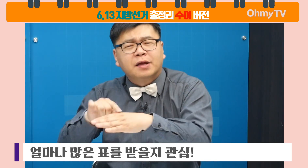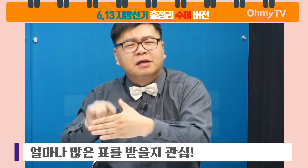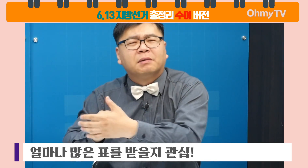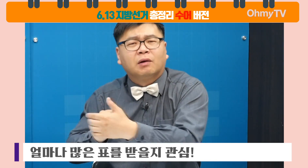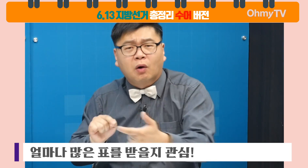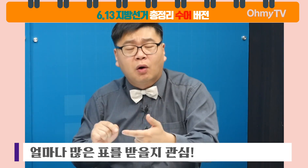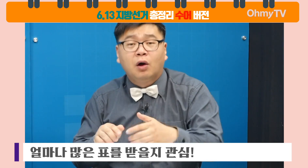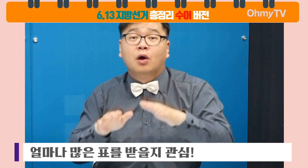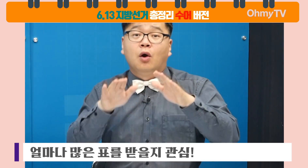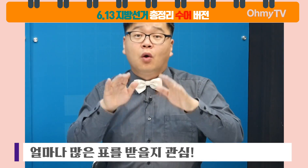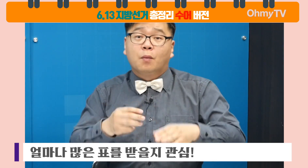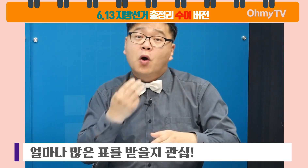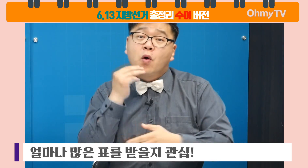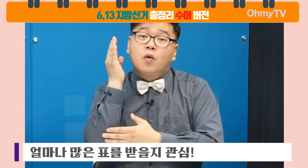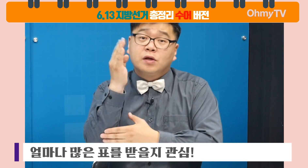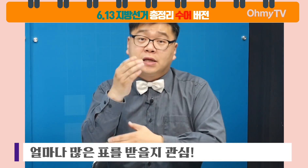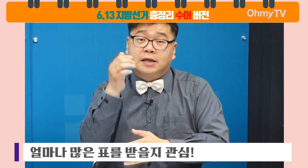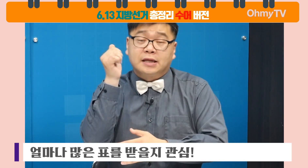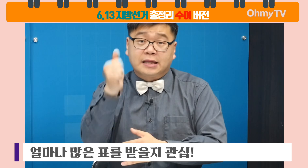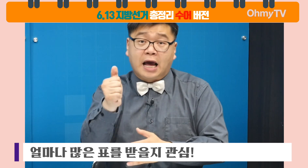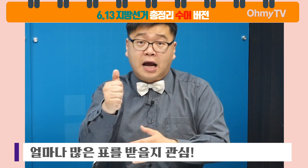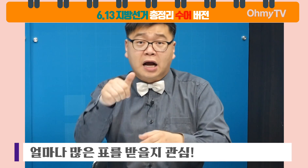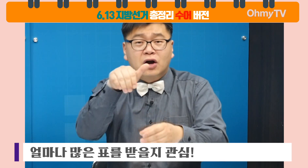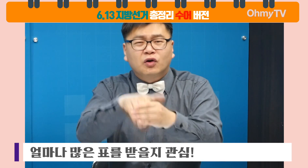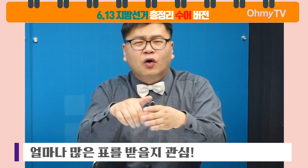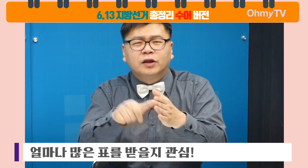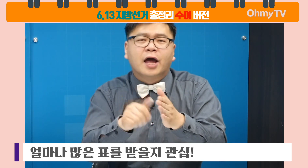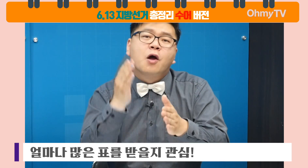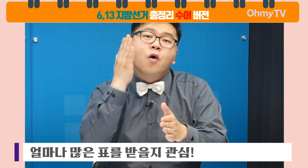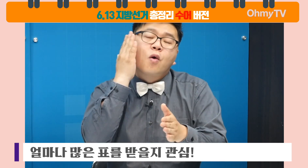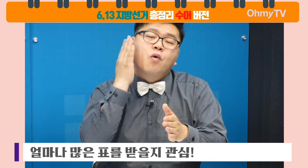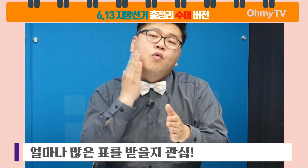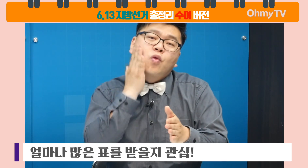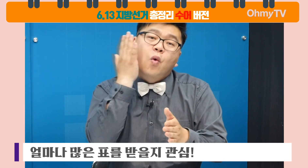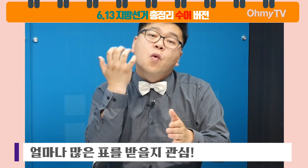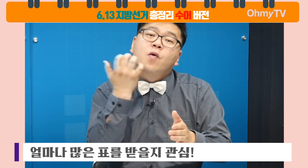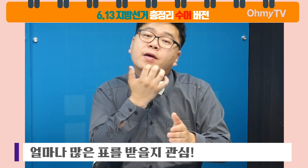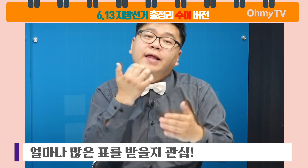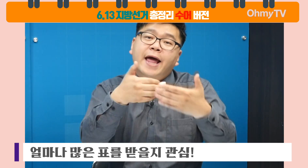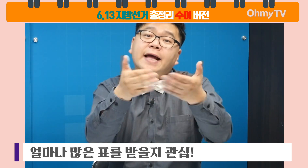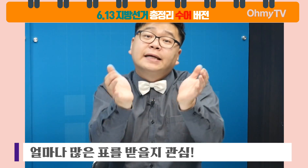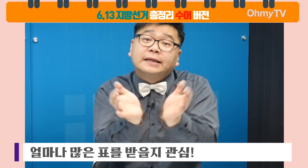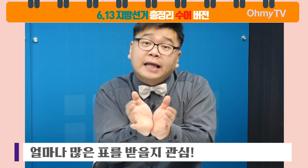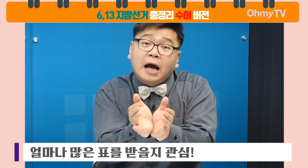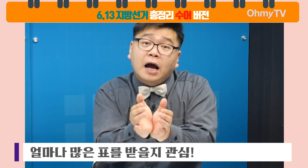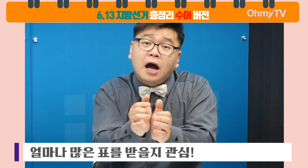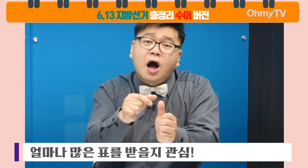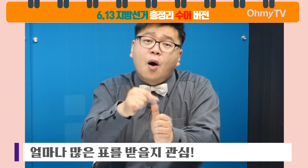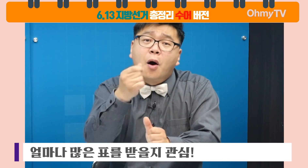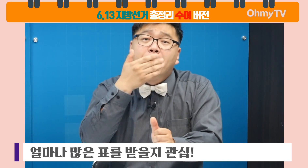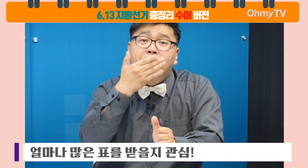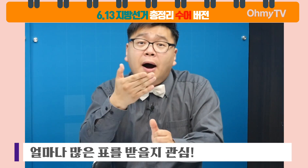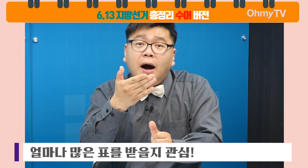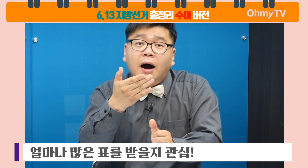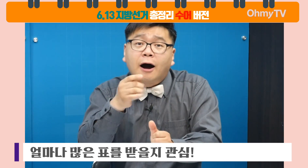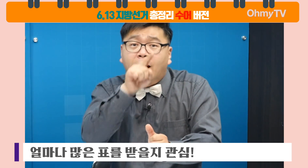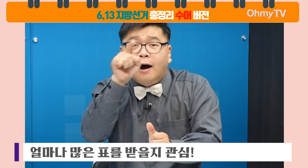이번에 이슈가 됐었던 녹색당 후보 같은 경우에 얼마나 표를 모을까라고 하는 것이 많은 분들의